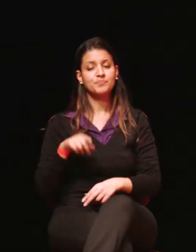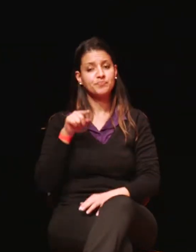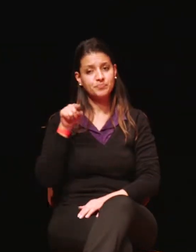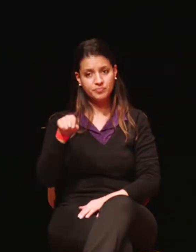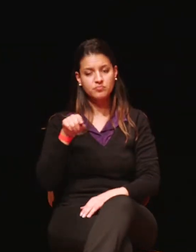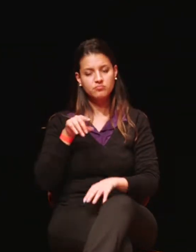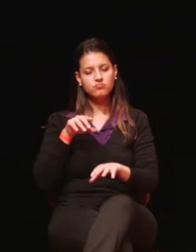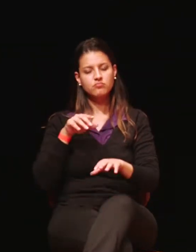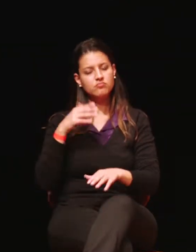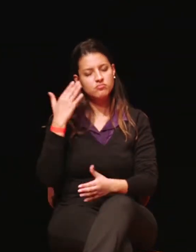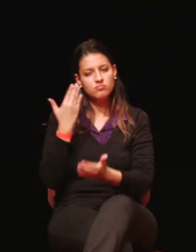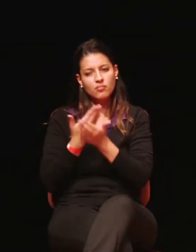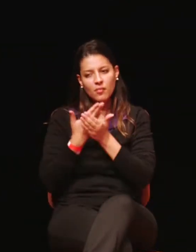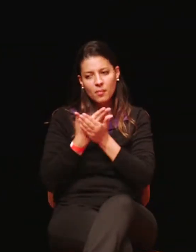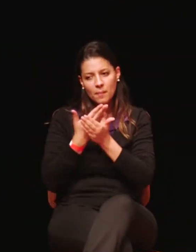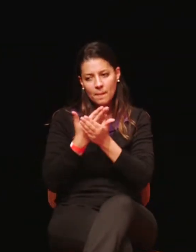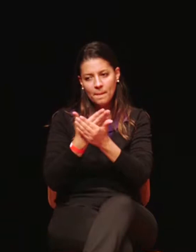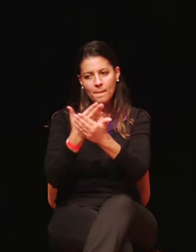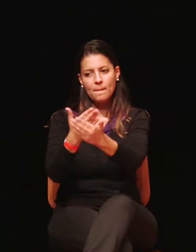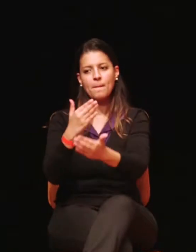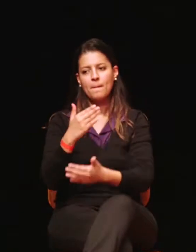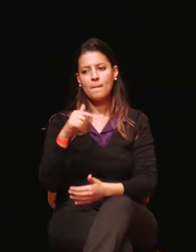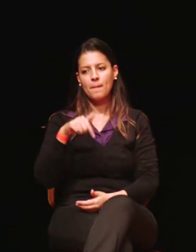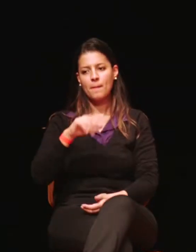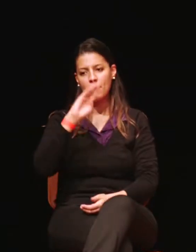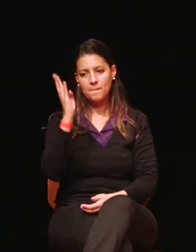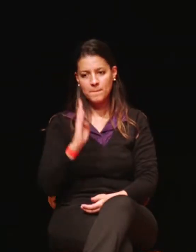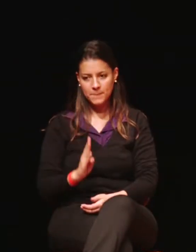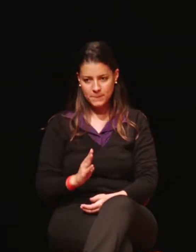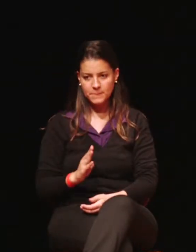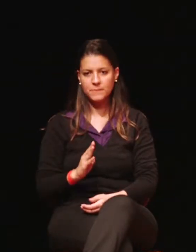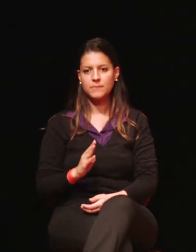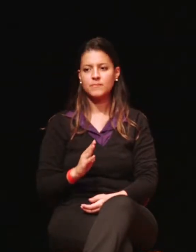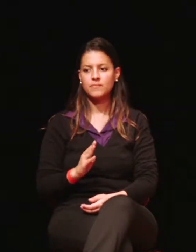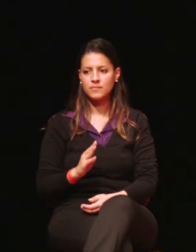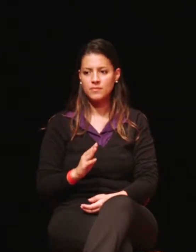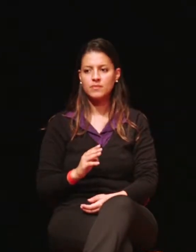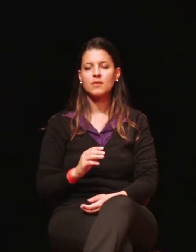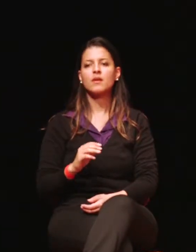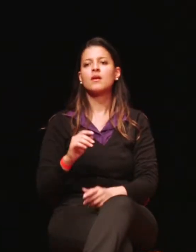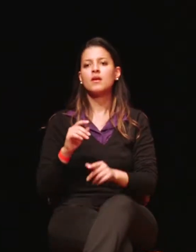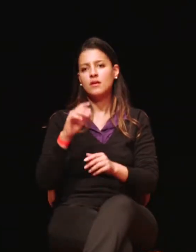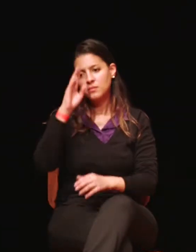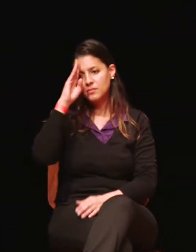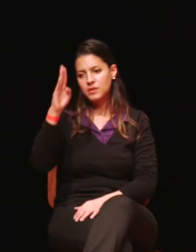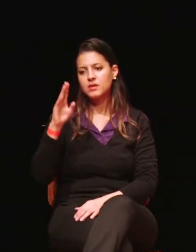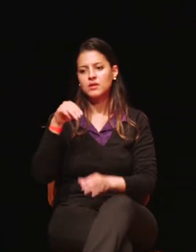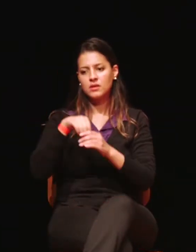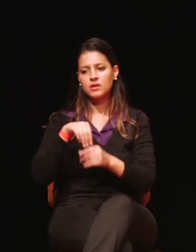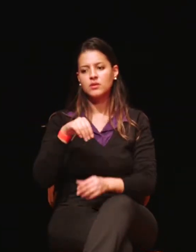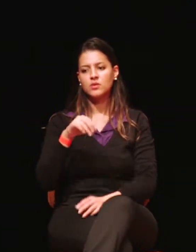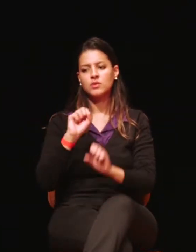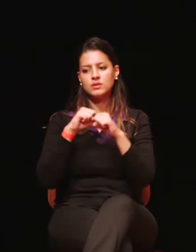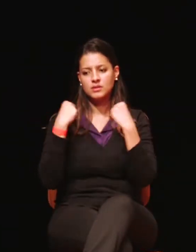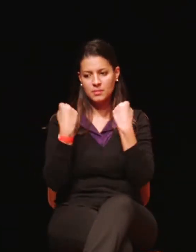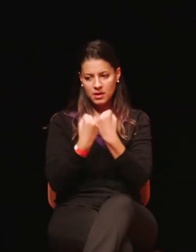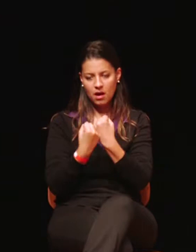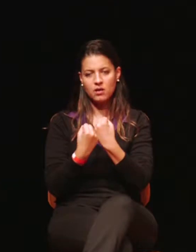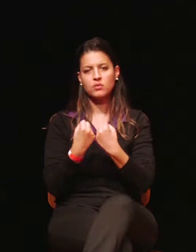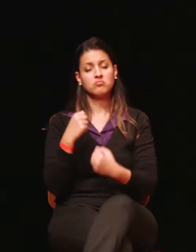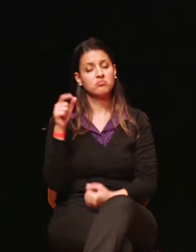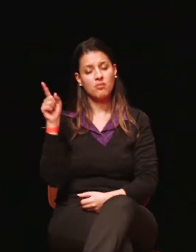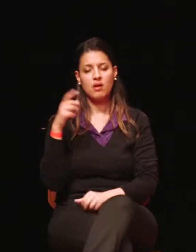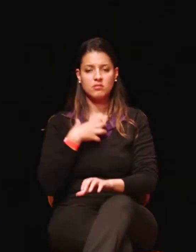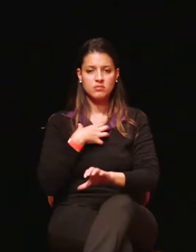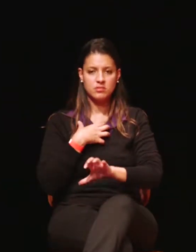intelectual ocorreu integralmente no Brasil, particularmente no Seminário Jesuítico de Salvador, Bahia. Eu